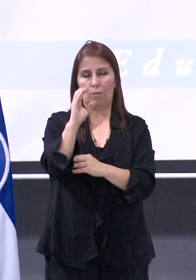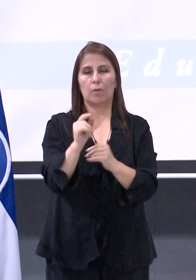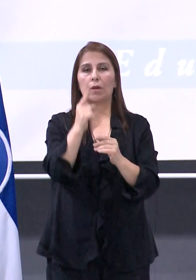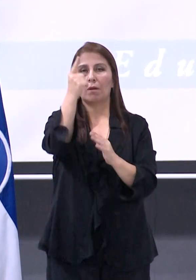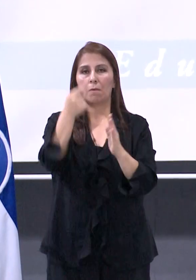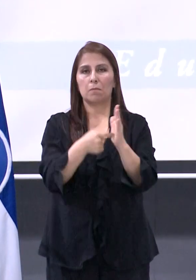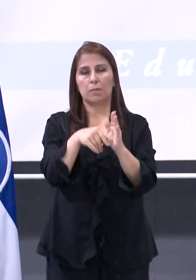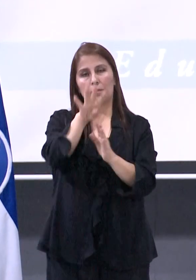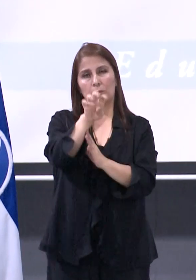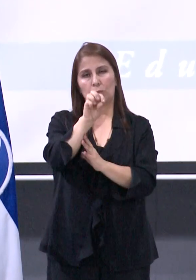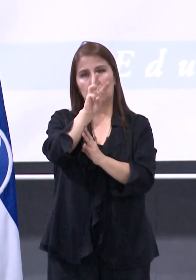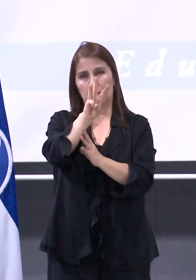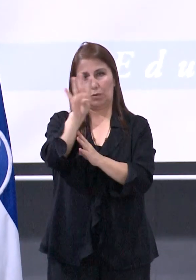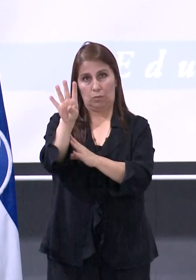1934